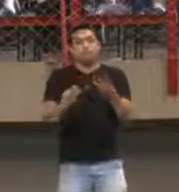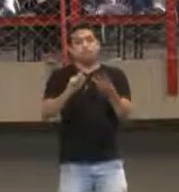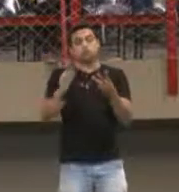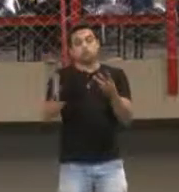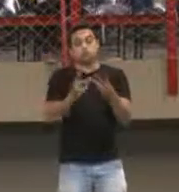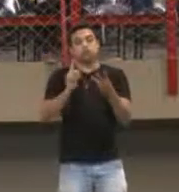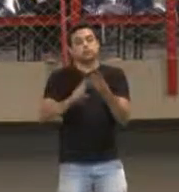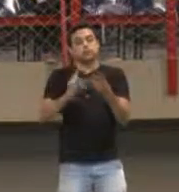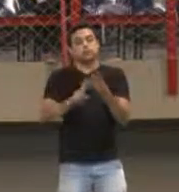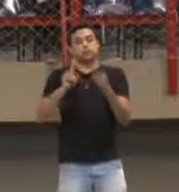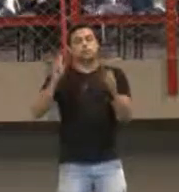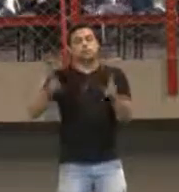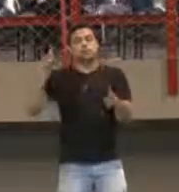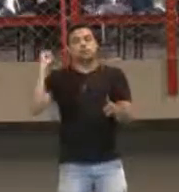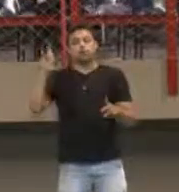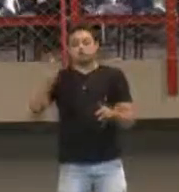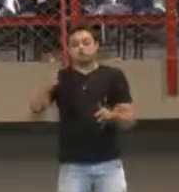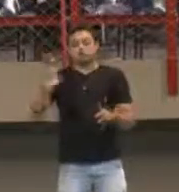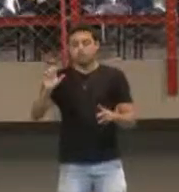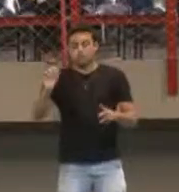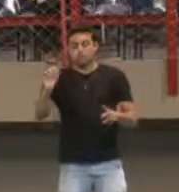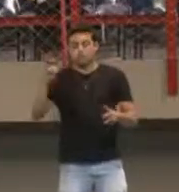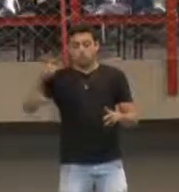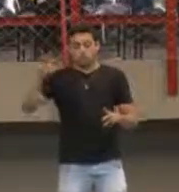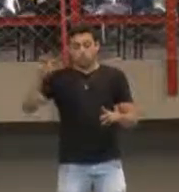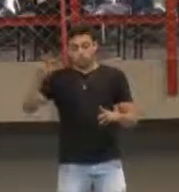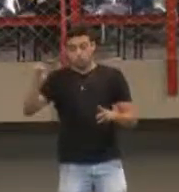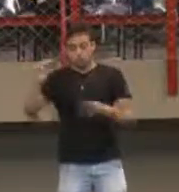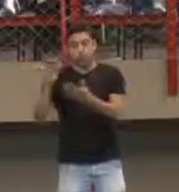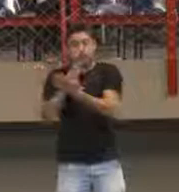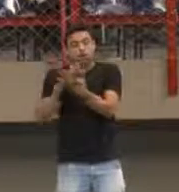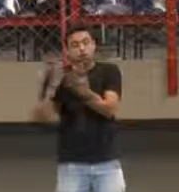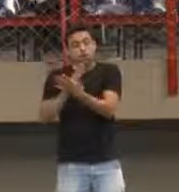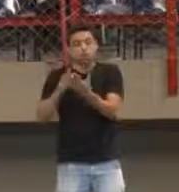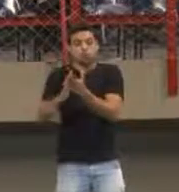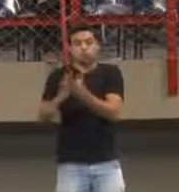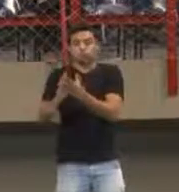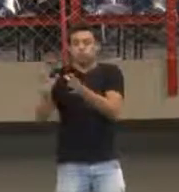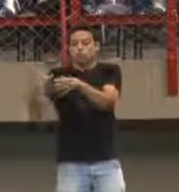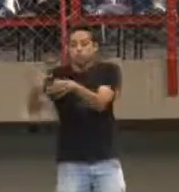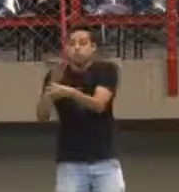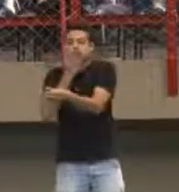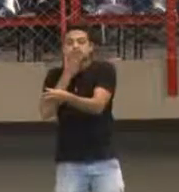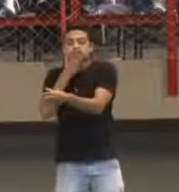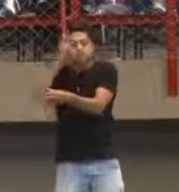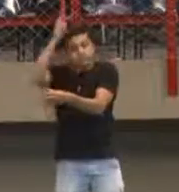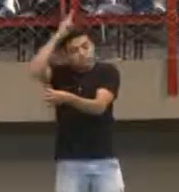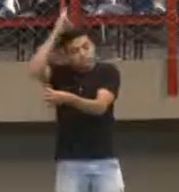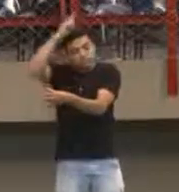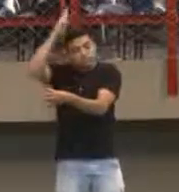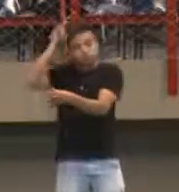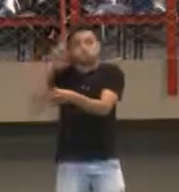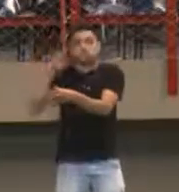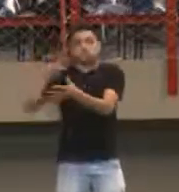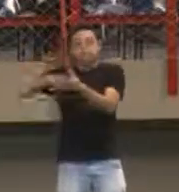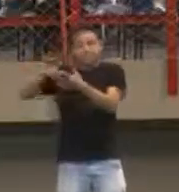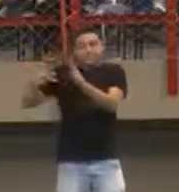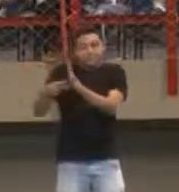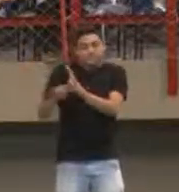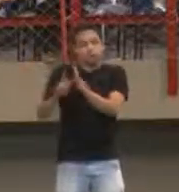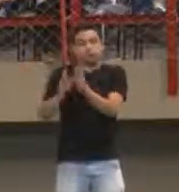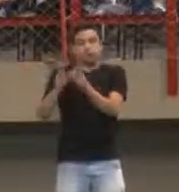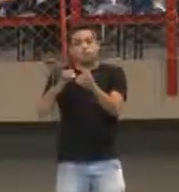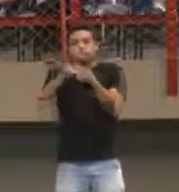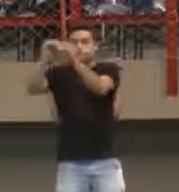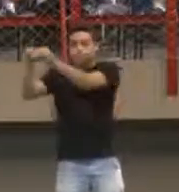como aconteceu lá em Belo Monte, que alguns povos indígenas se viram obrigados a